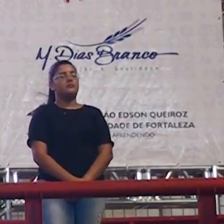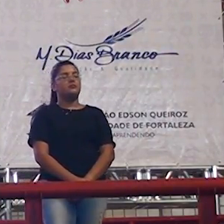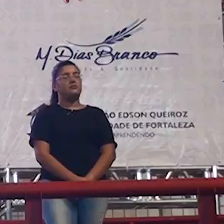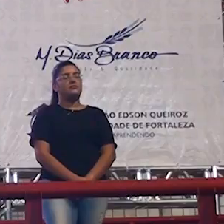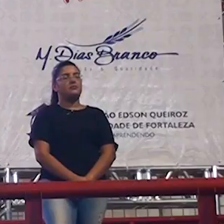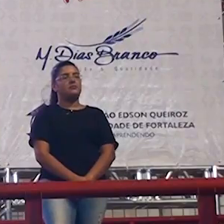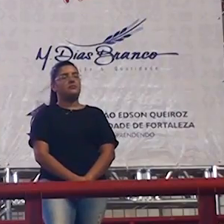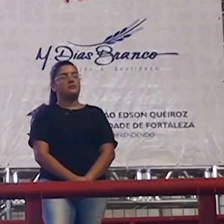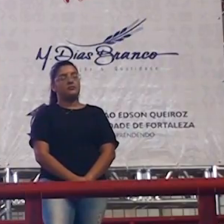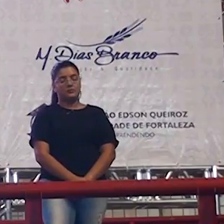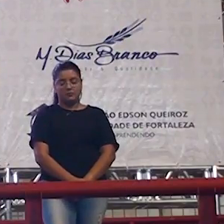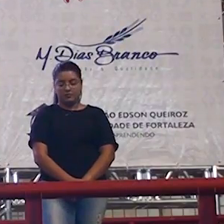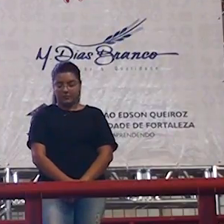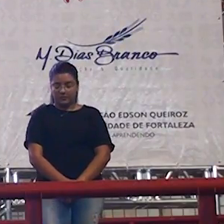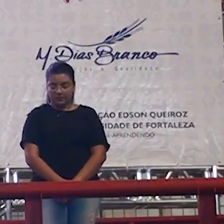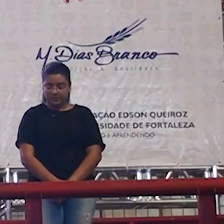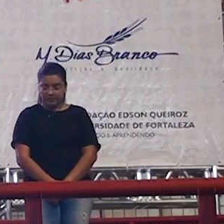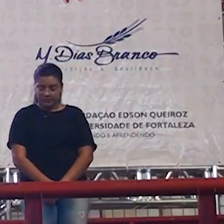Décima.